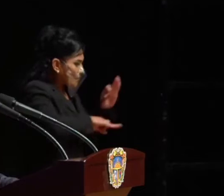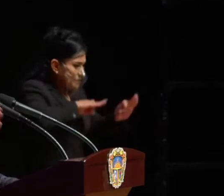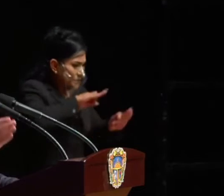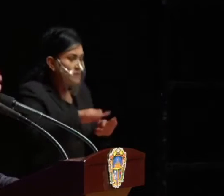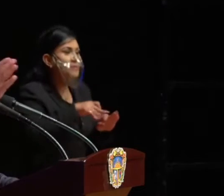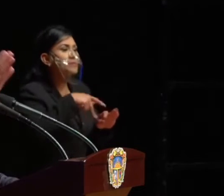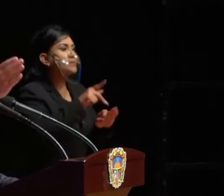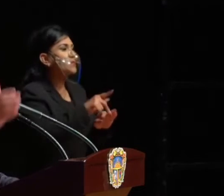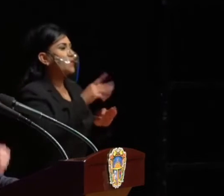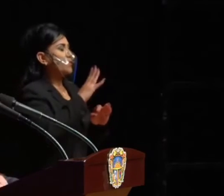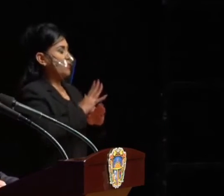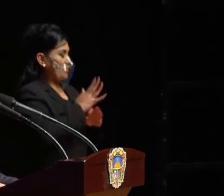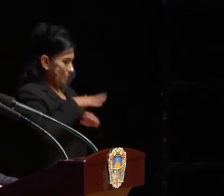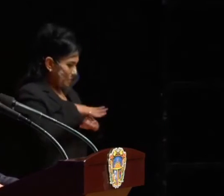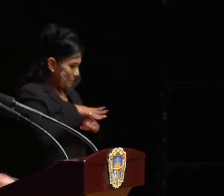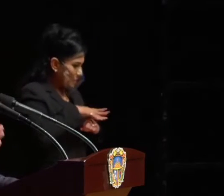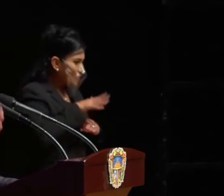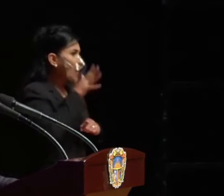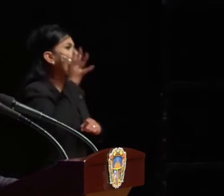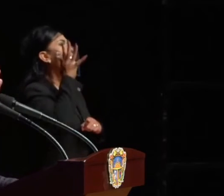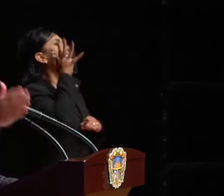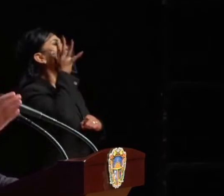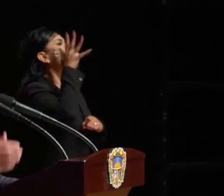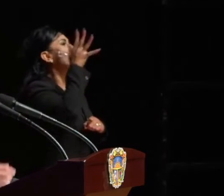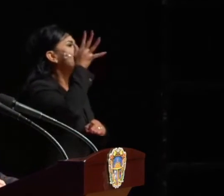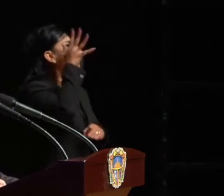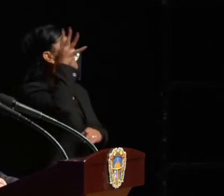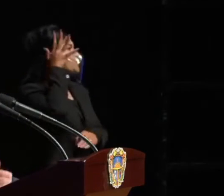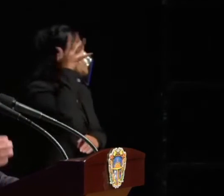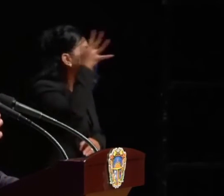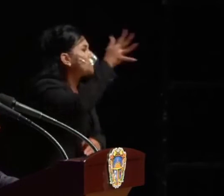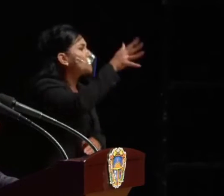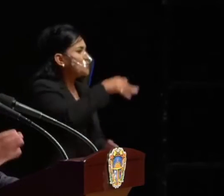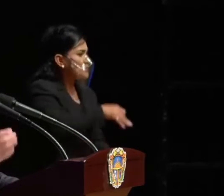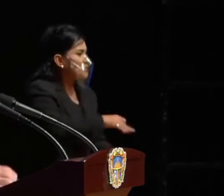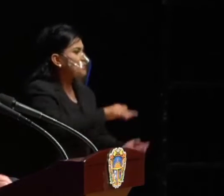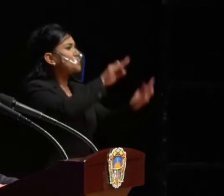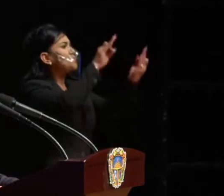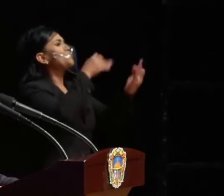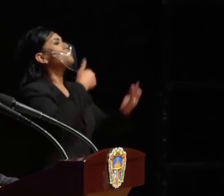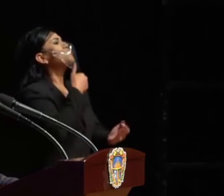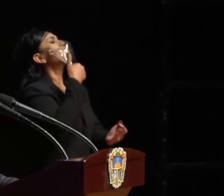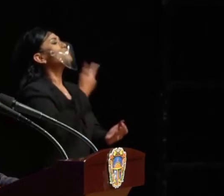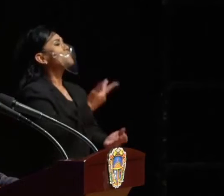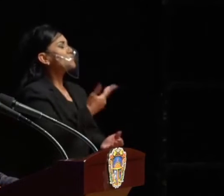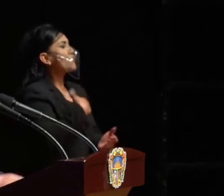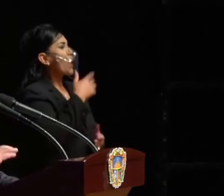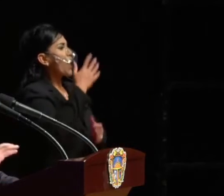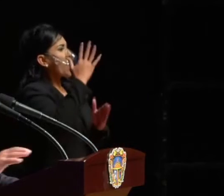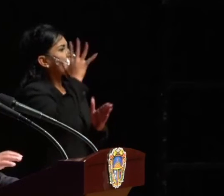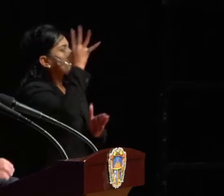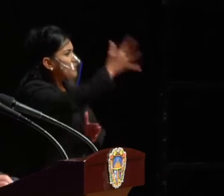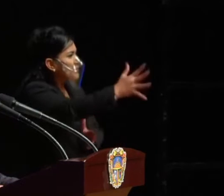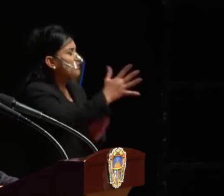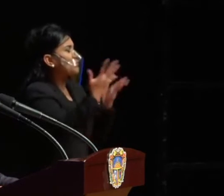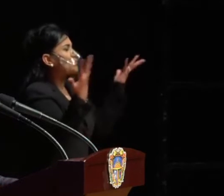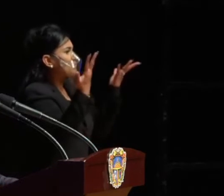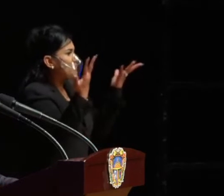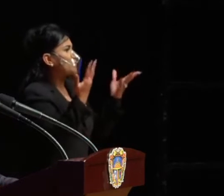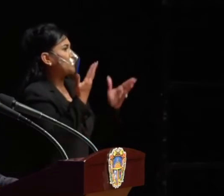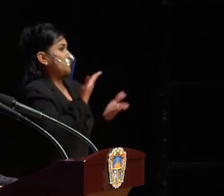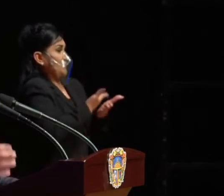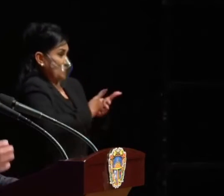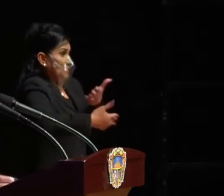la mira puesta en alto, viendo hacia adelante, construyendo nuestro futuro con todo lo que